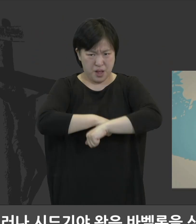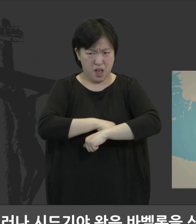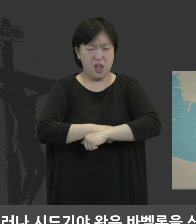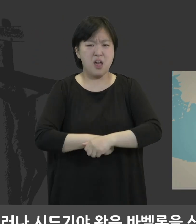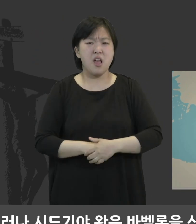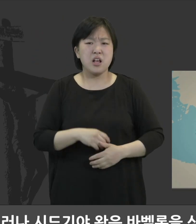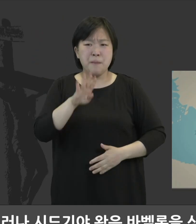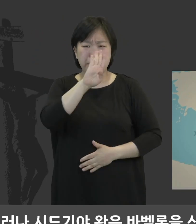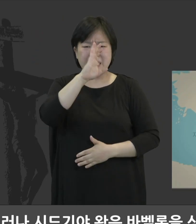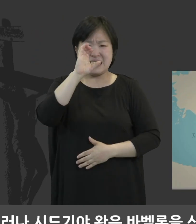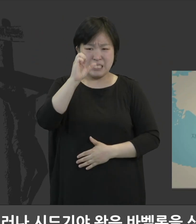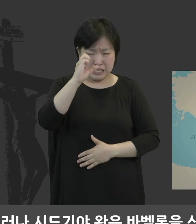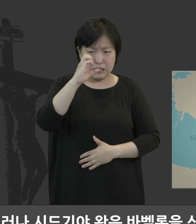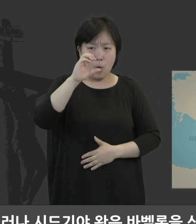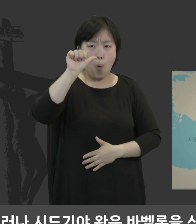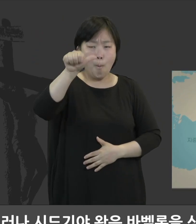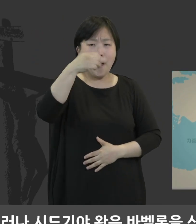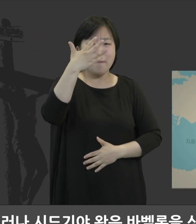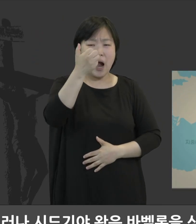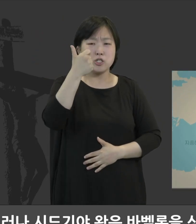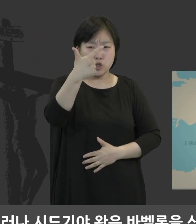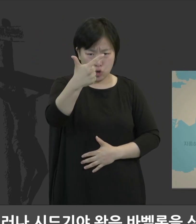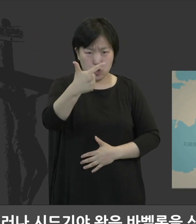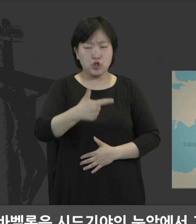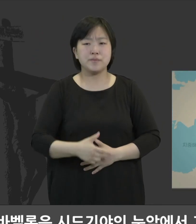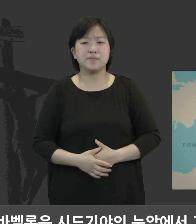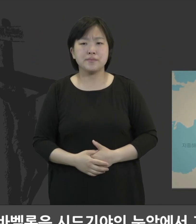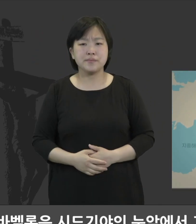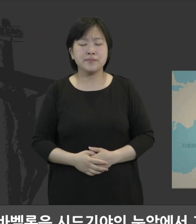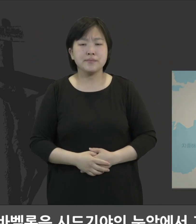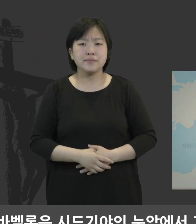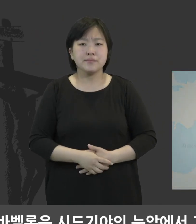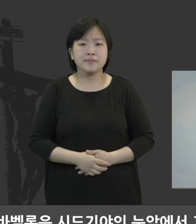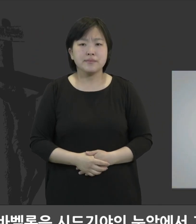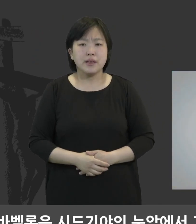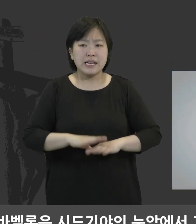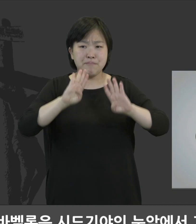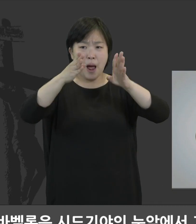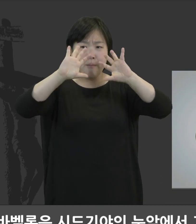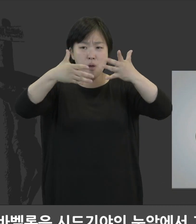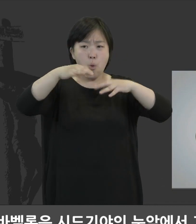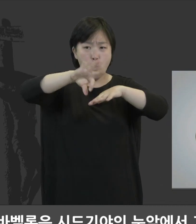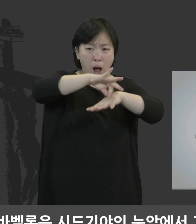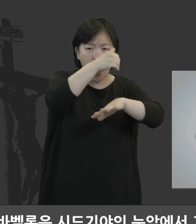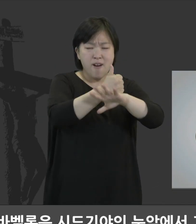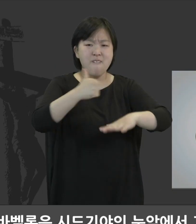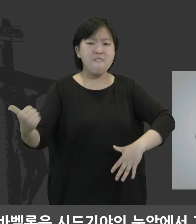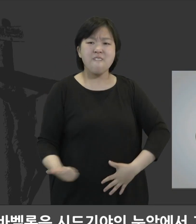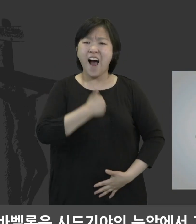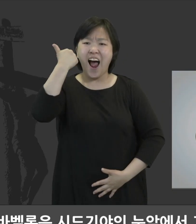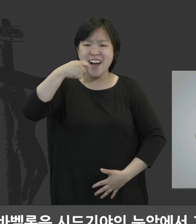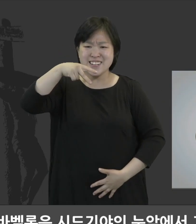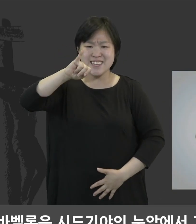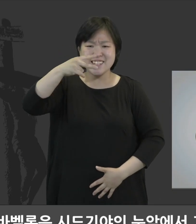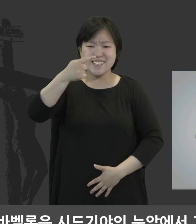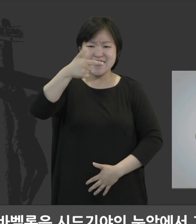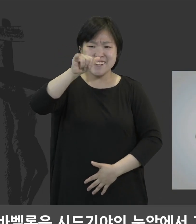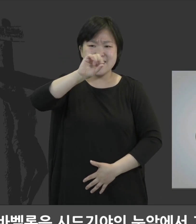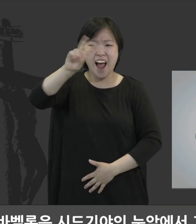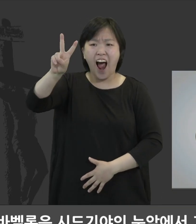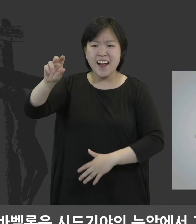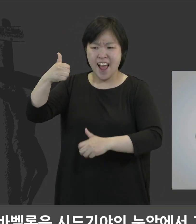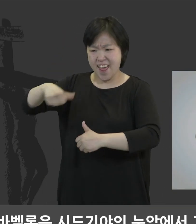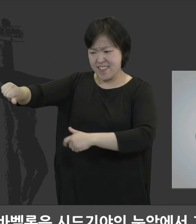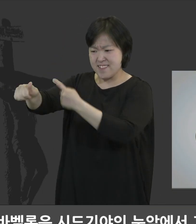586년 예루살렘은 결국 함락당합니다. 바벨론은 시드기야의 눈앞에서 그의 아들들을